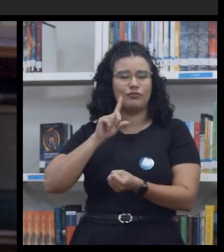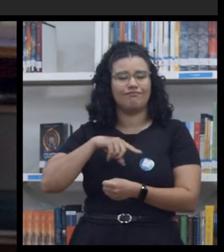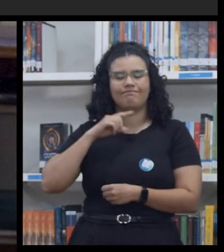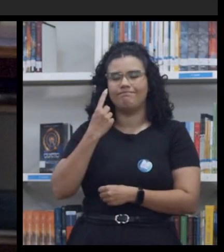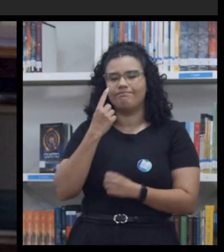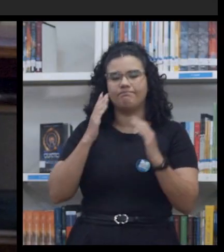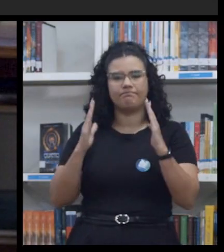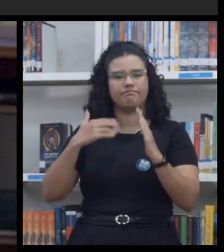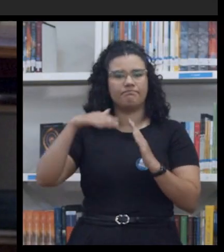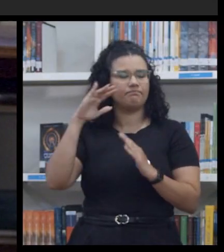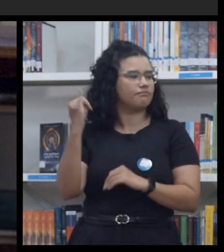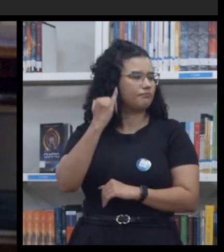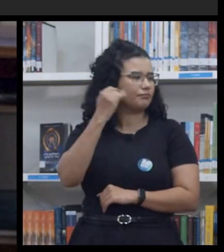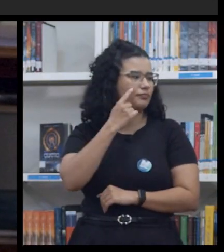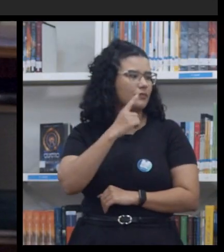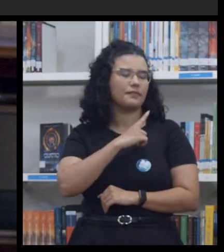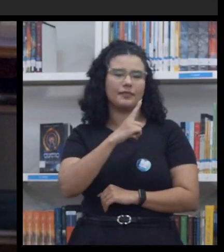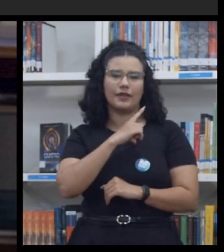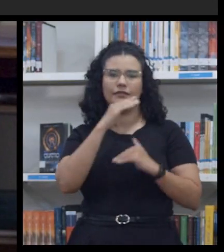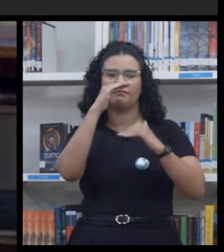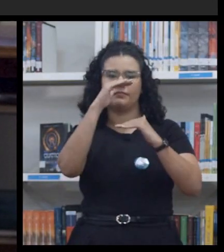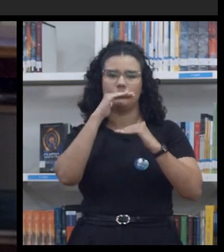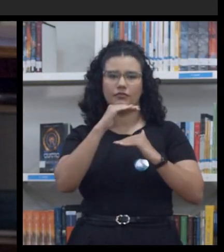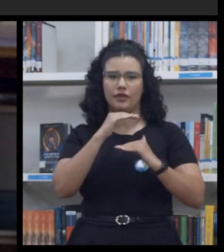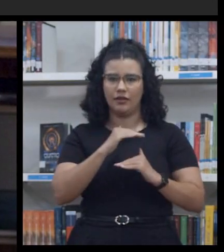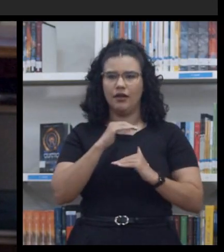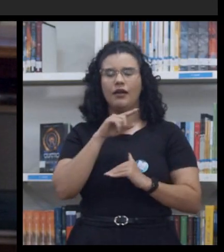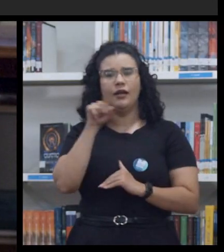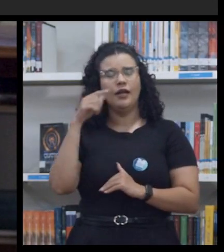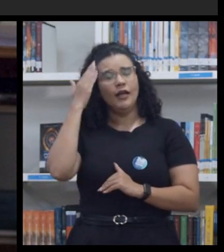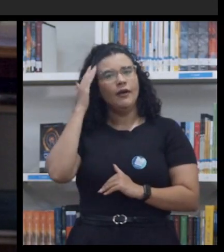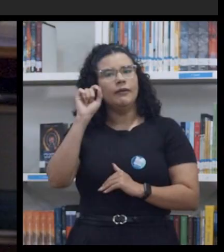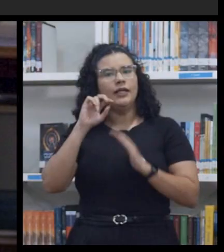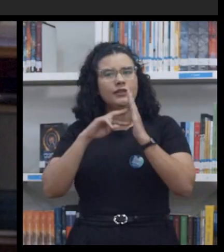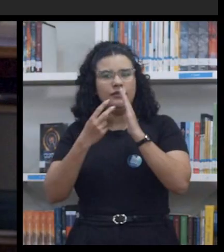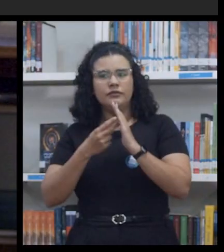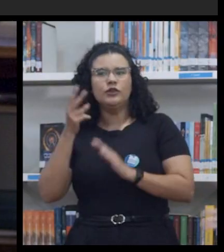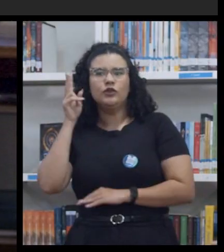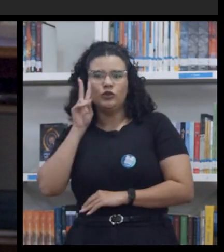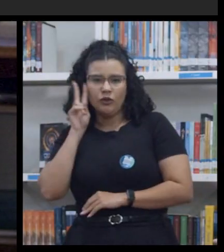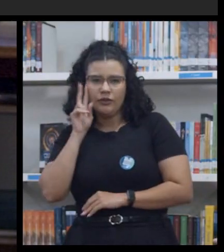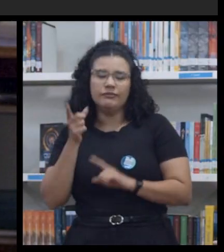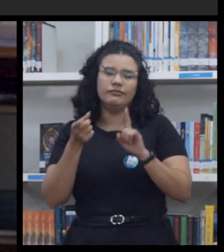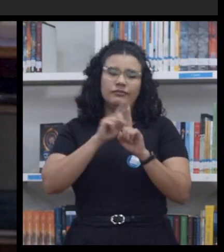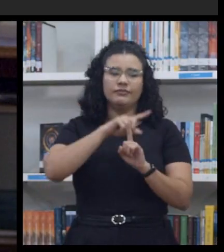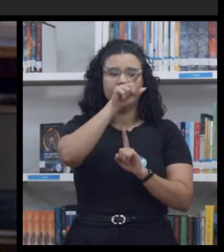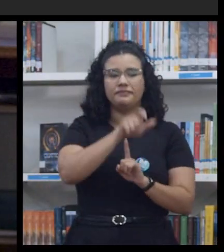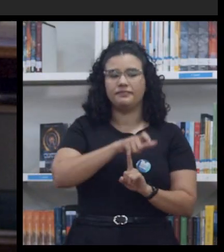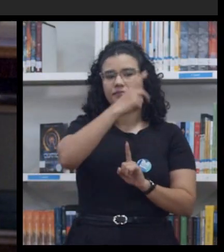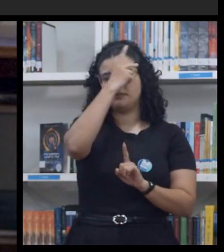importantes. Aí aqui eu separo, né, para vocês entenderem o que é o arco da história e o que é o arco do